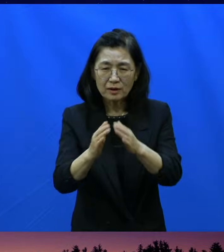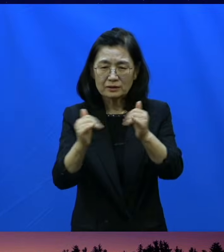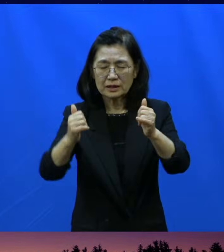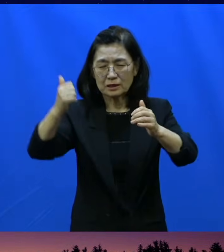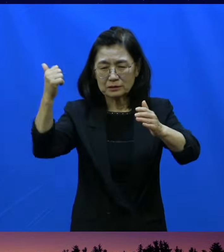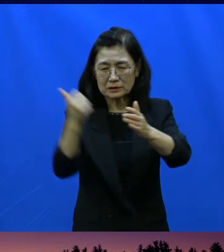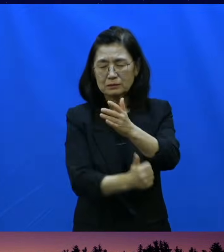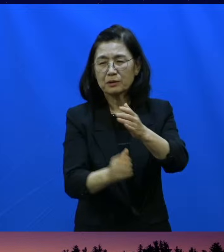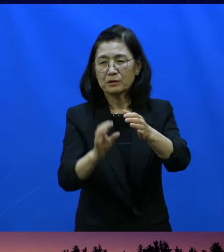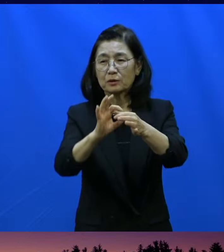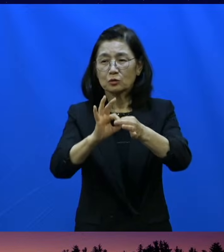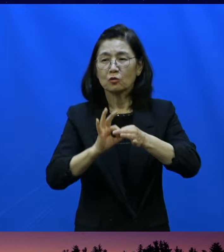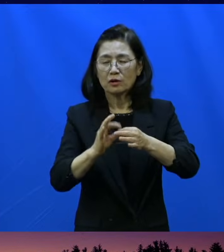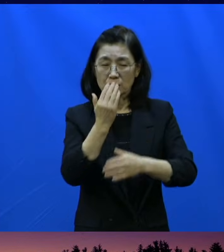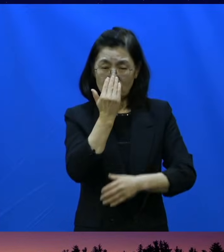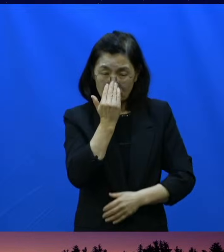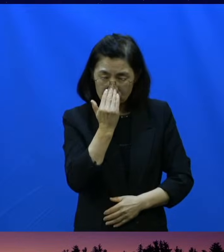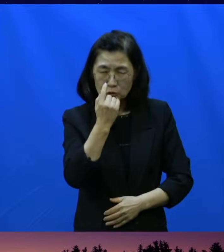겸손해진다.